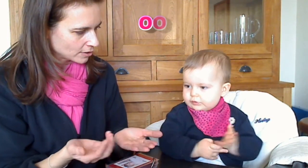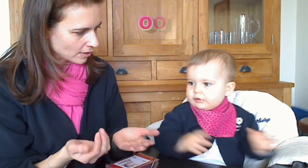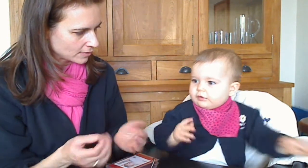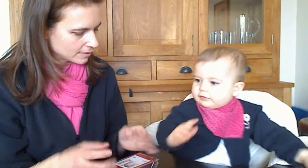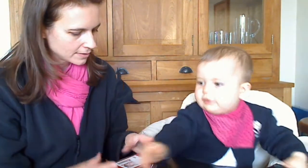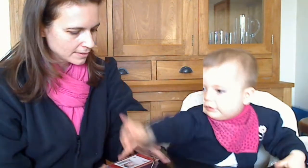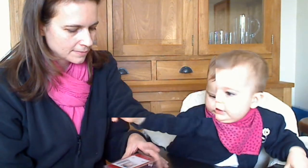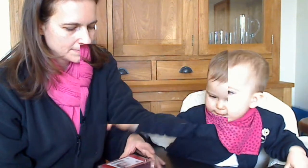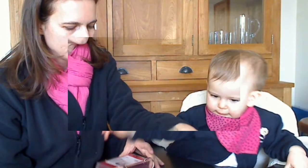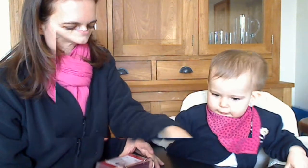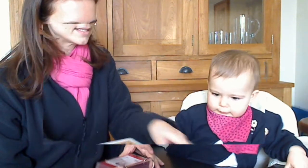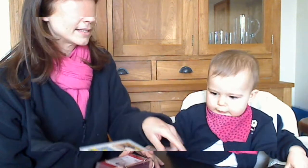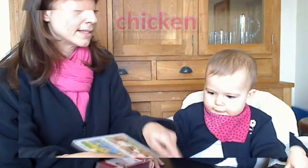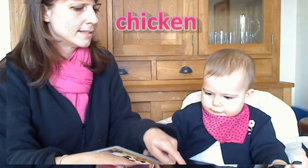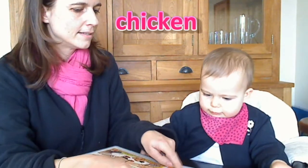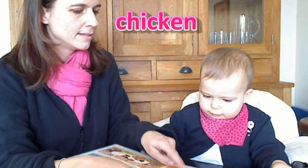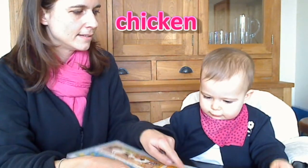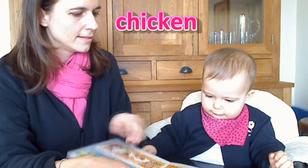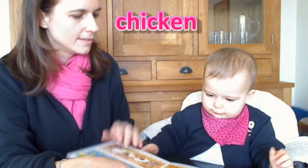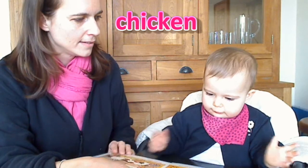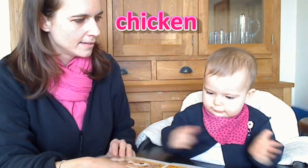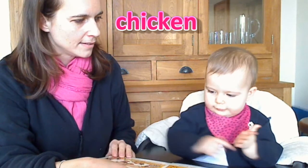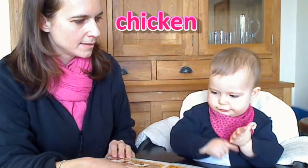anschauen? Was ist denn das hier?